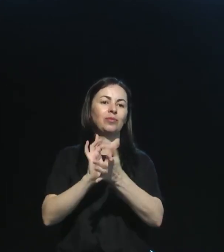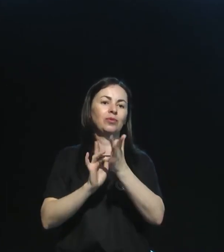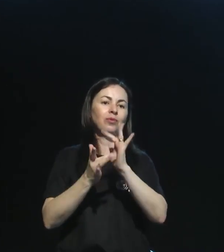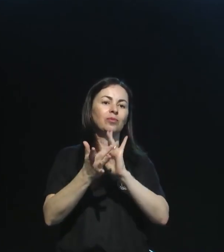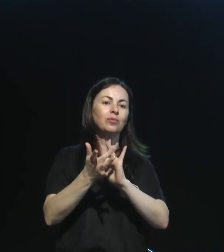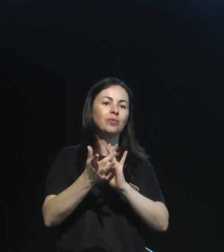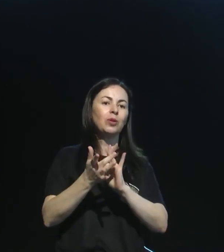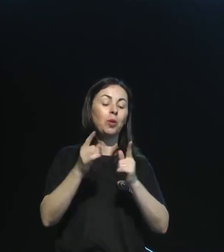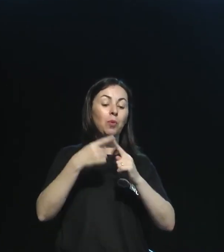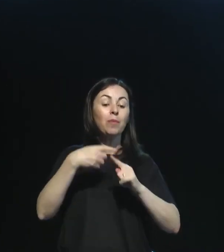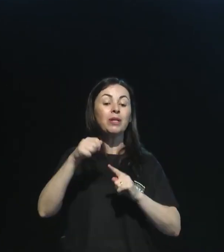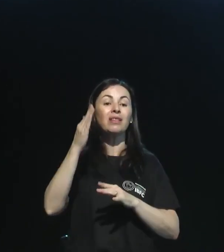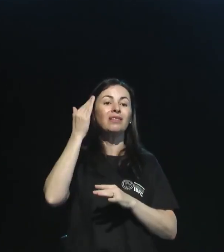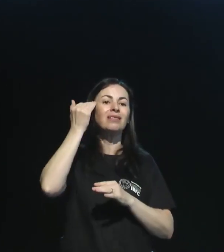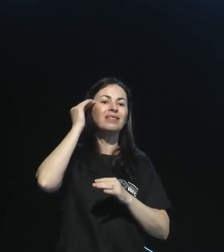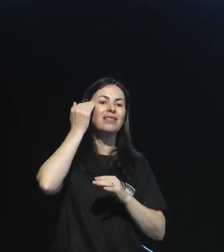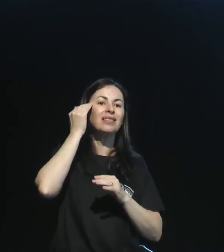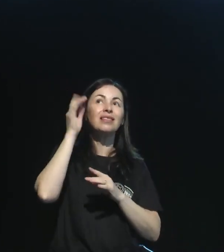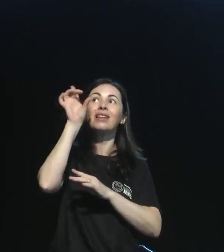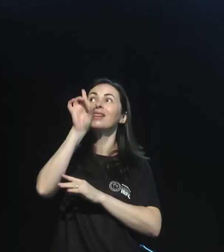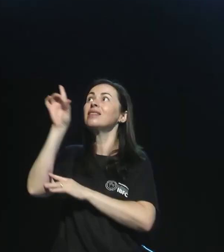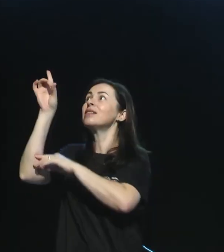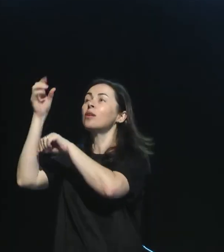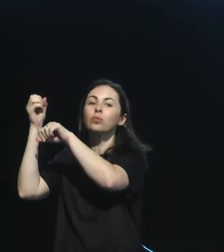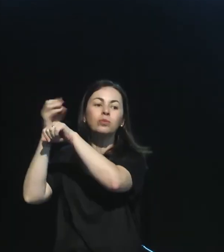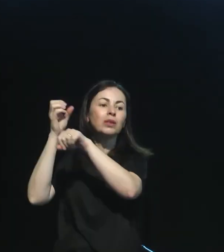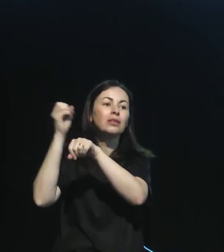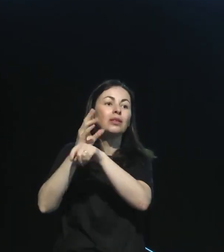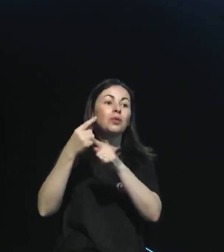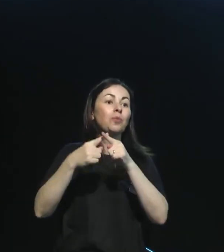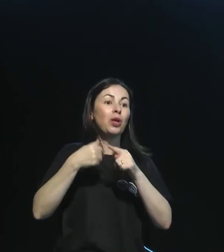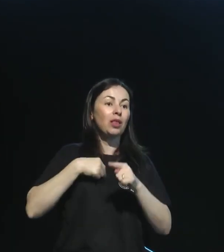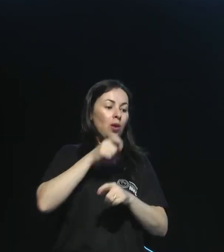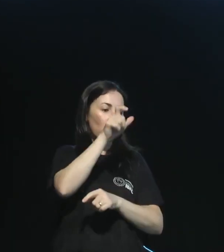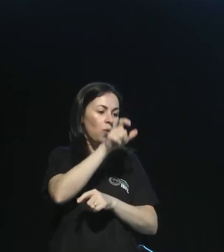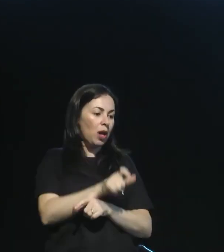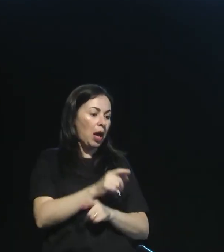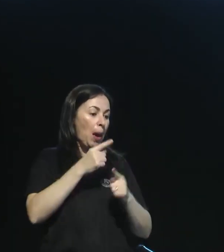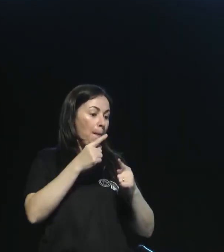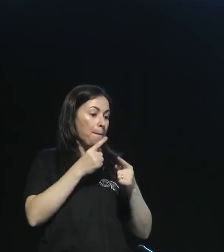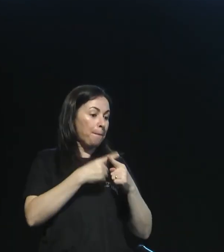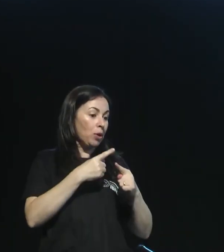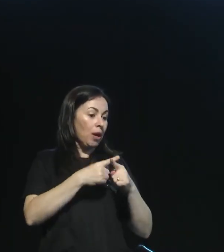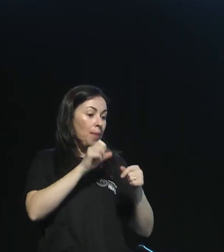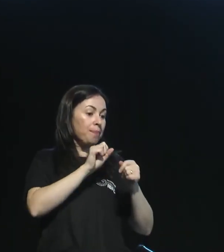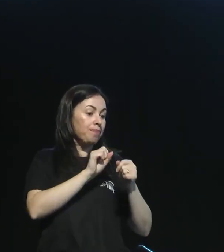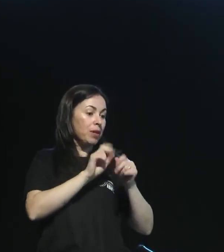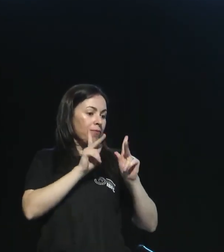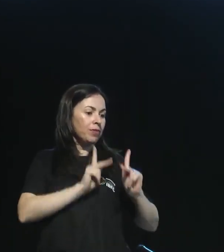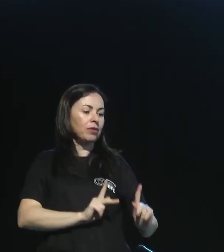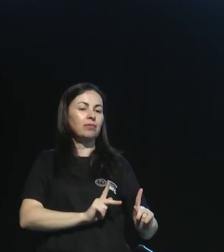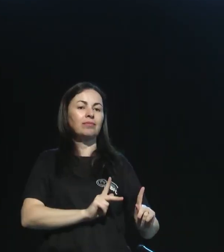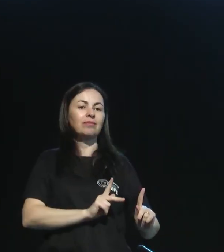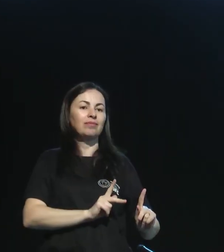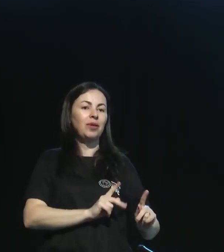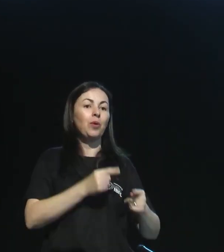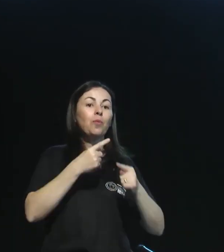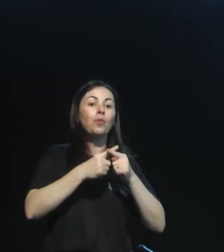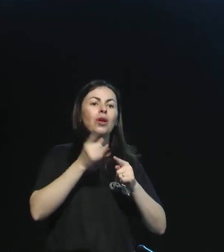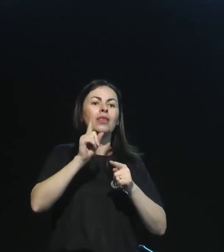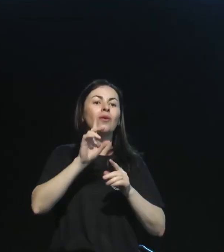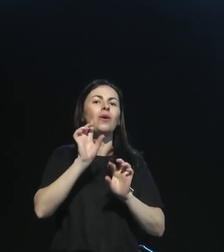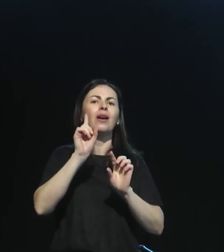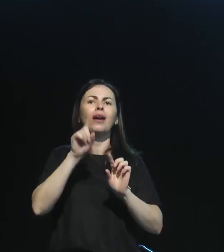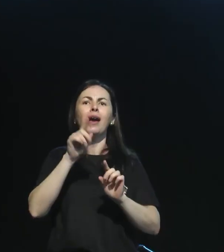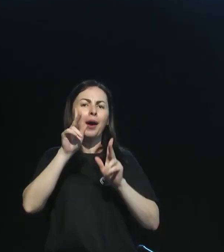Você precisa ouvir que Deus está lhe dizendo que você não é algo que alguém fez com você. Você não é alguém